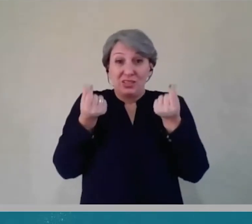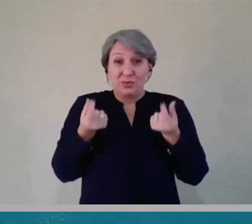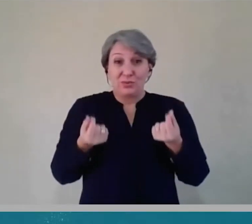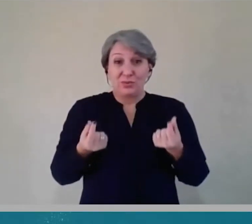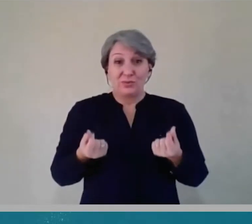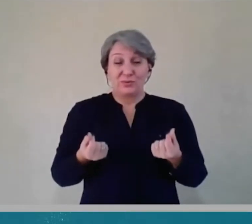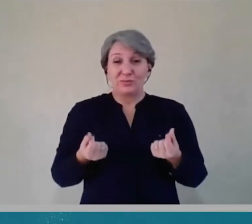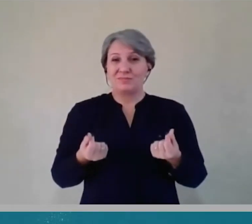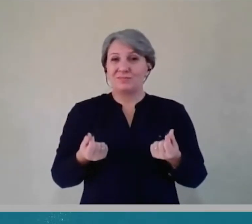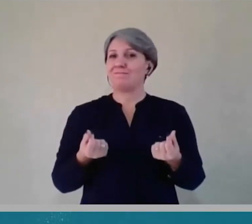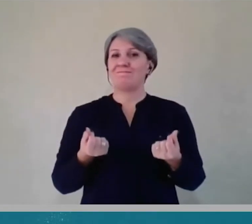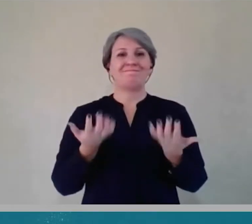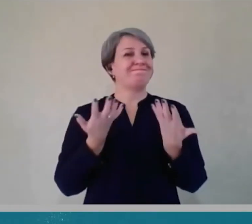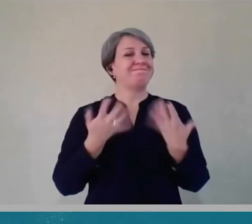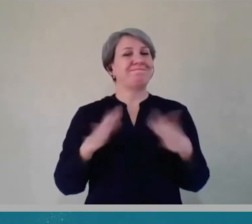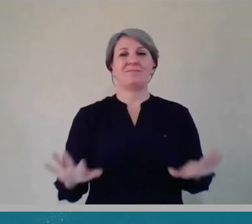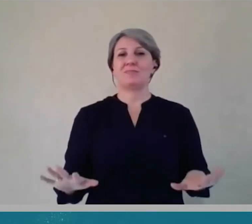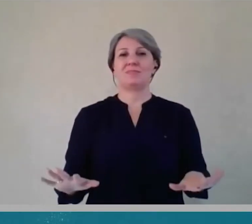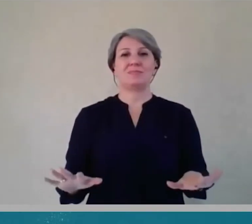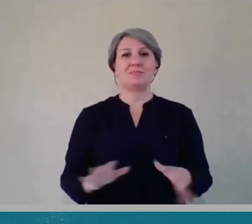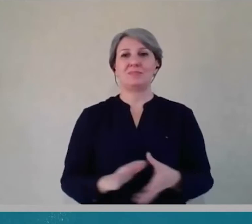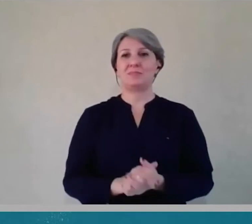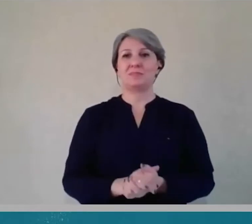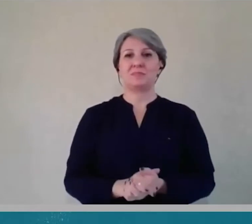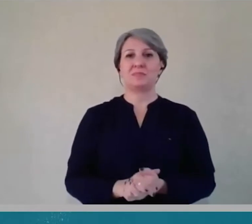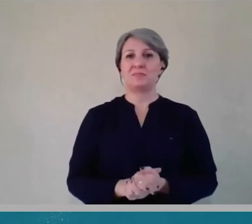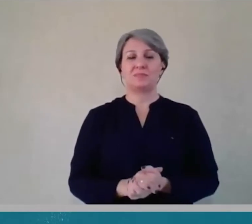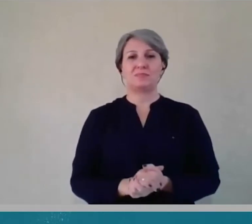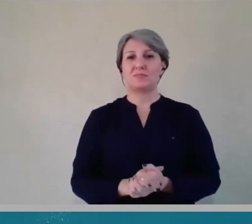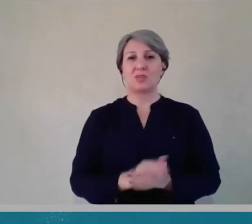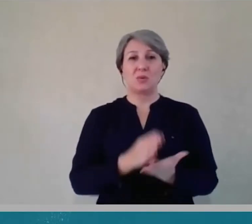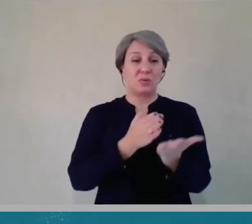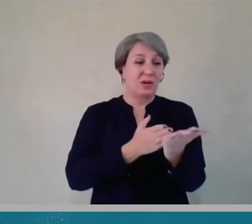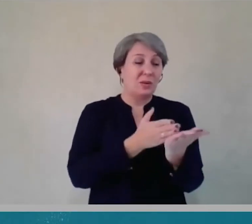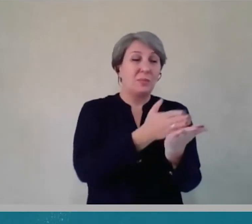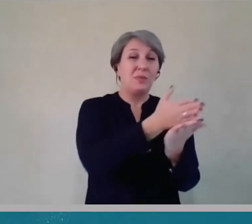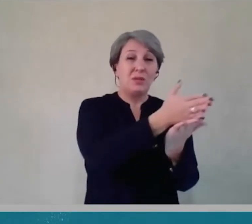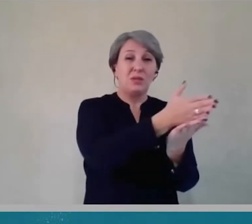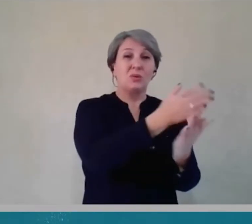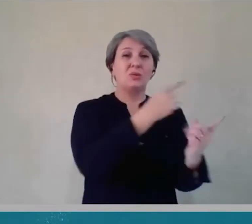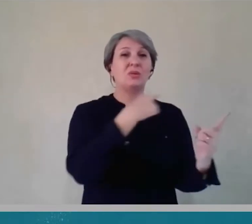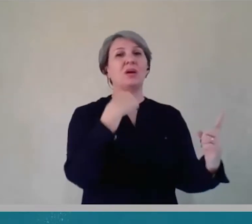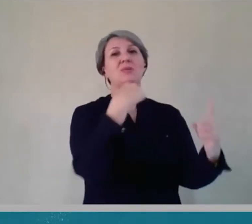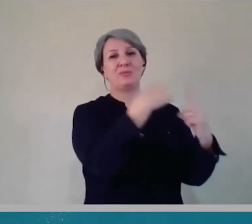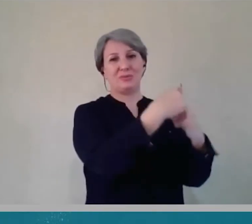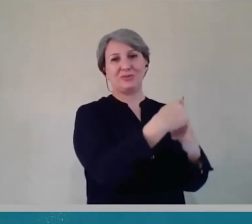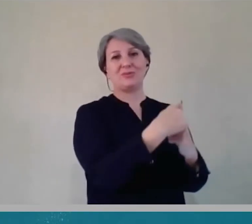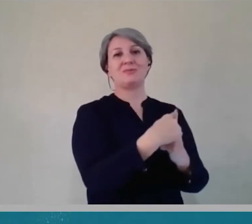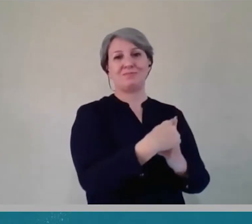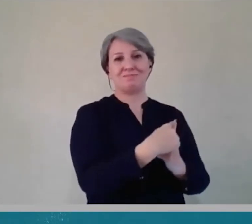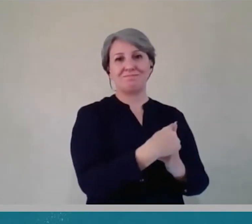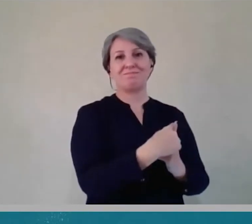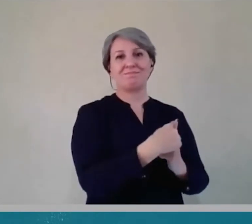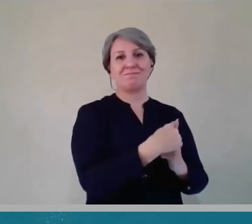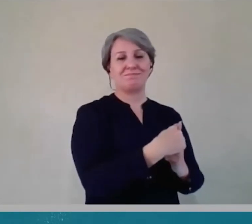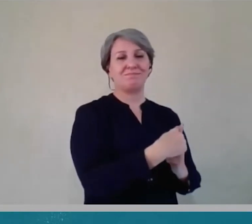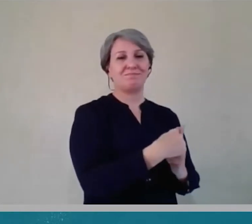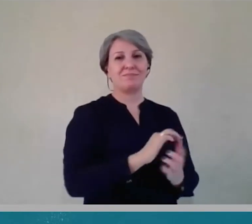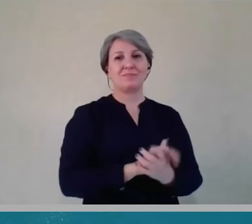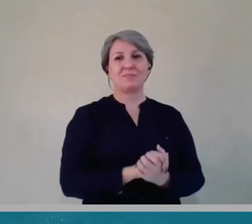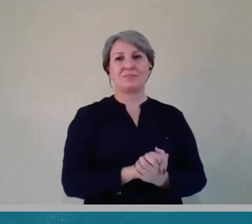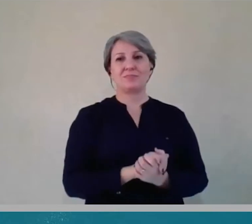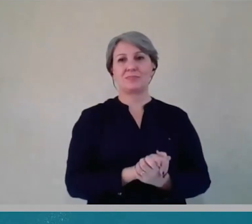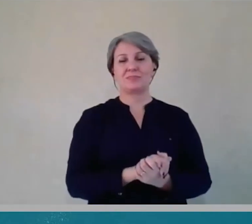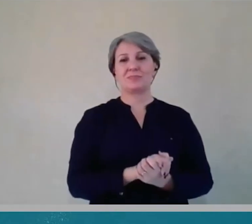mim. Trilho no caminho da cruz, caminho de sofrimento, das tribulações, das provações, não é isso? Mas eu busco uma